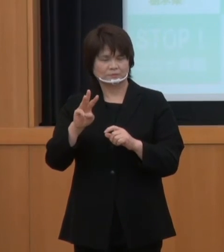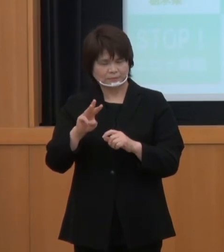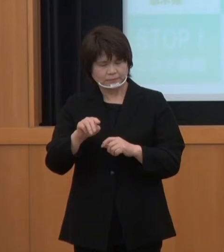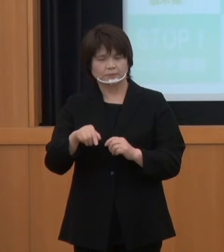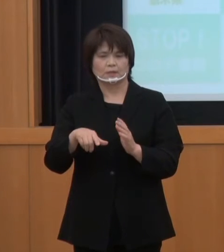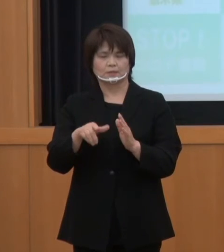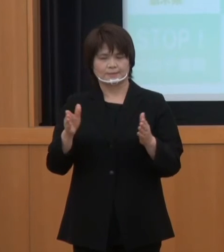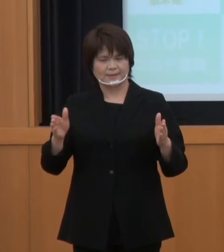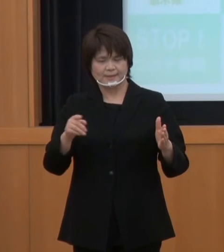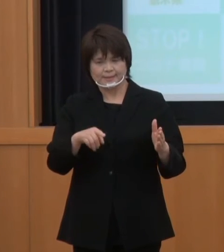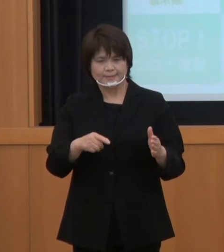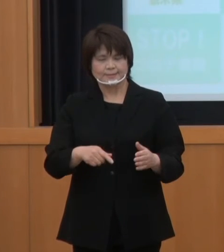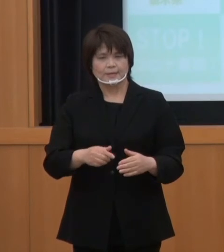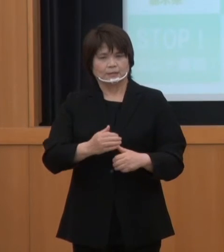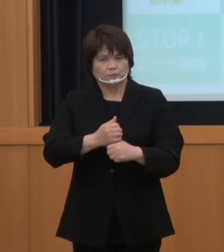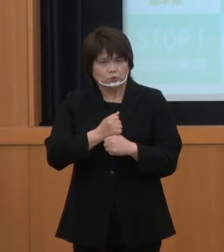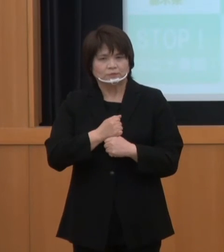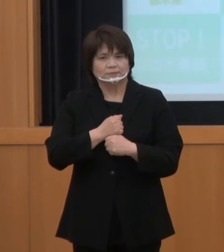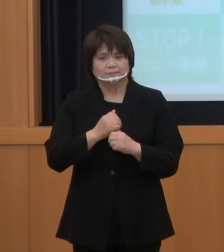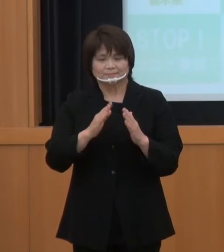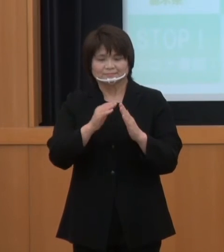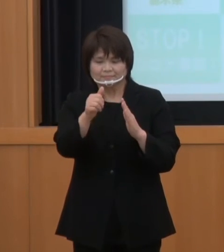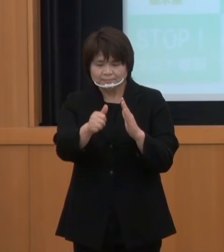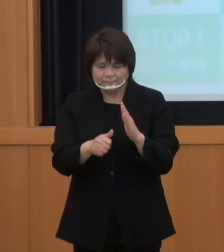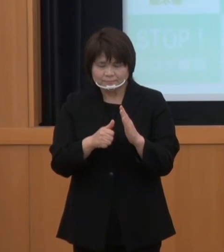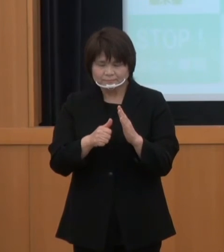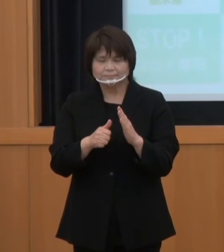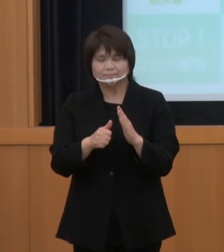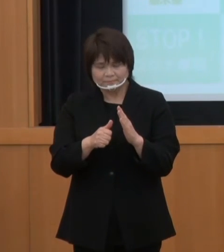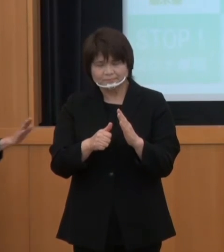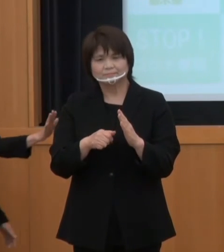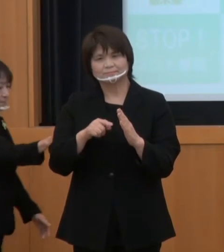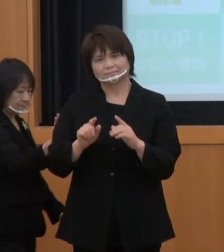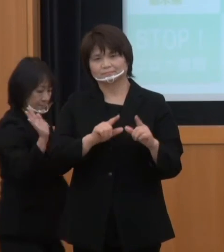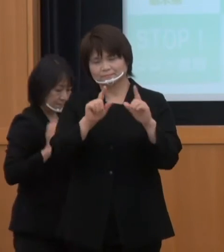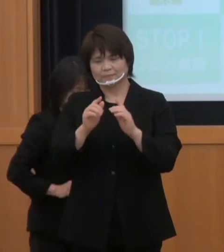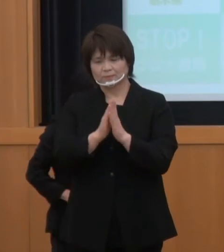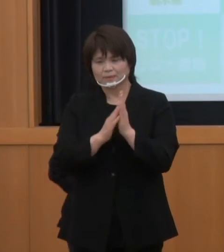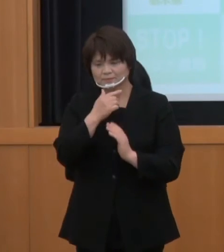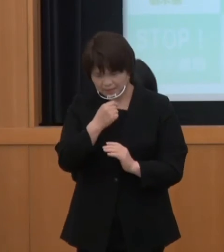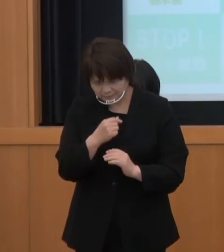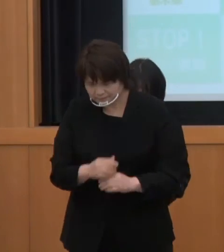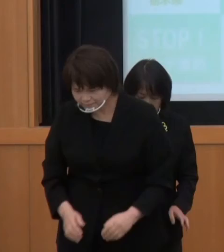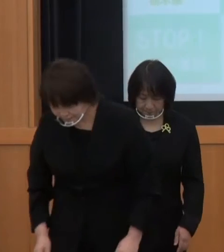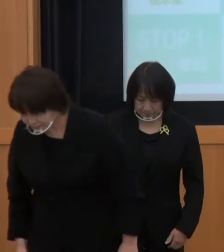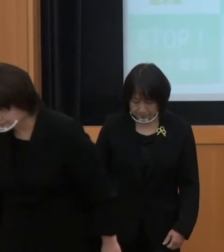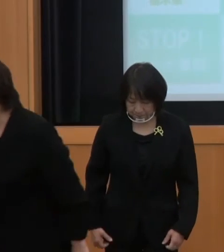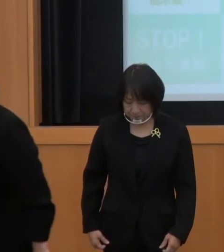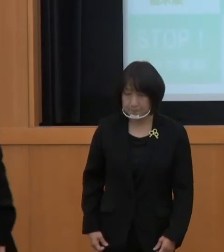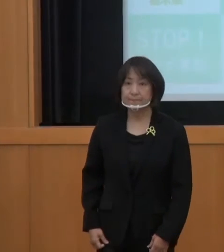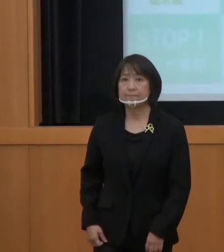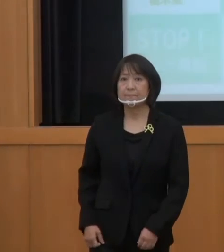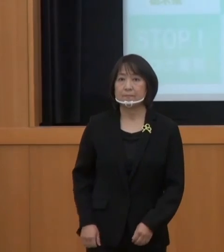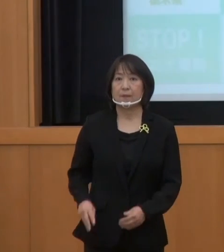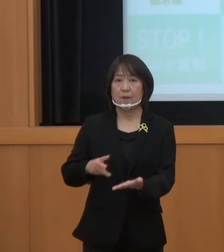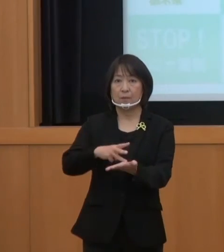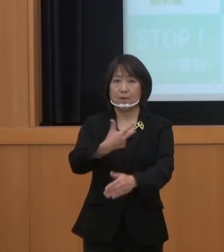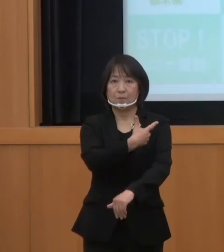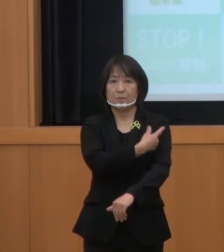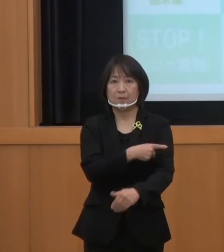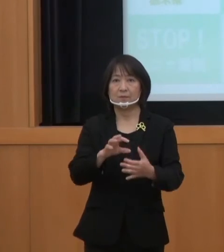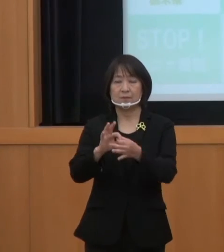機感を持って静かに過ごしてもらいたいというふうに思います。次にワクチンの問題ですけれども、